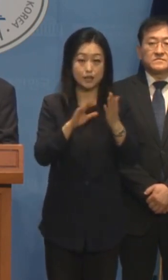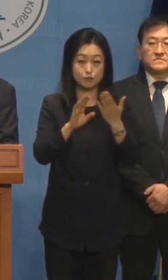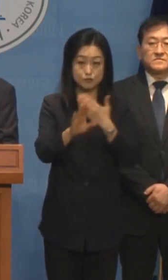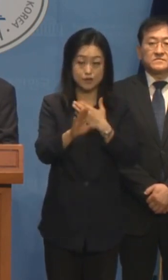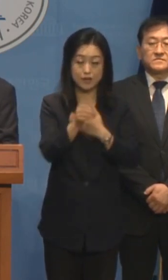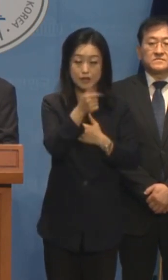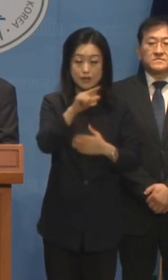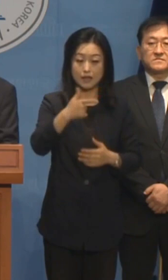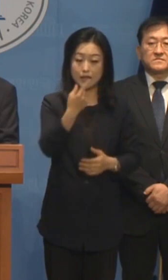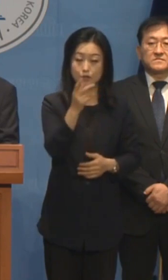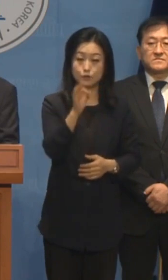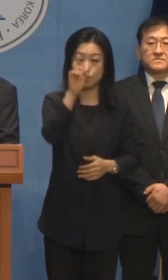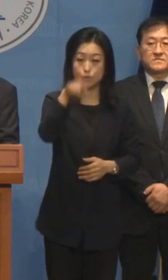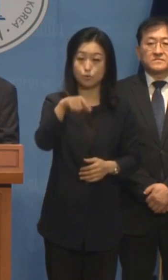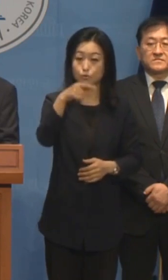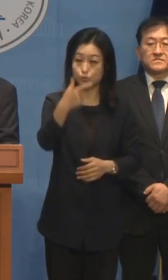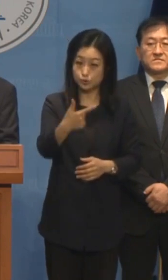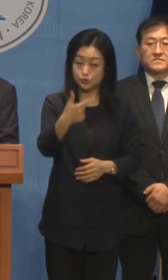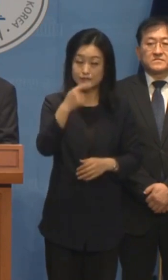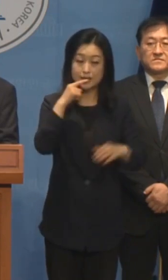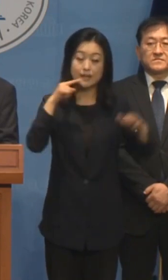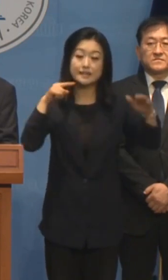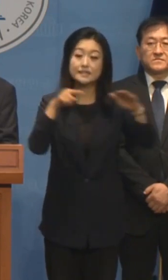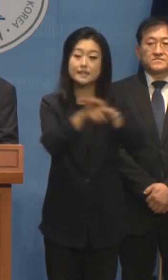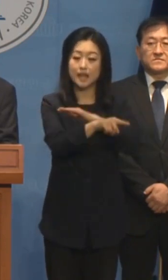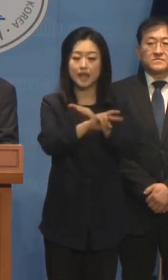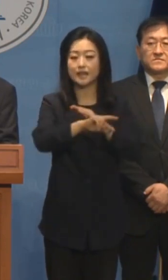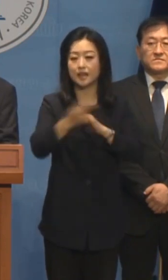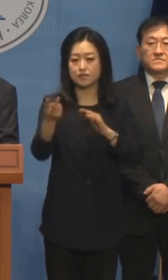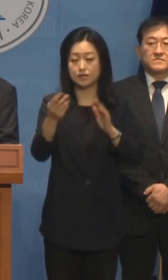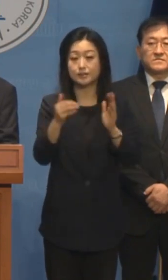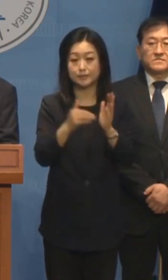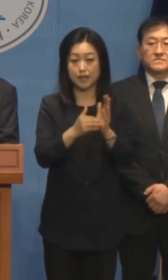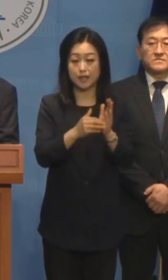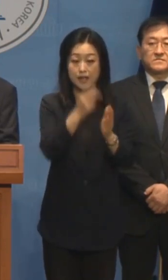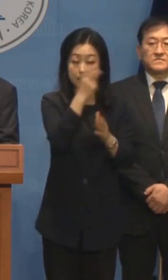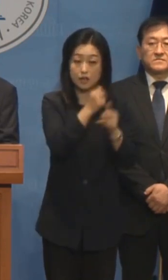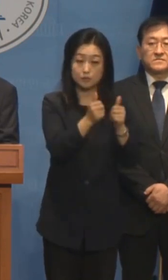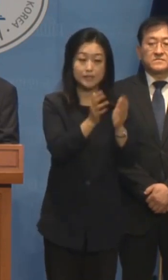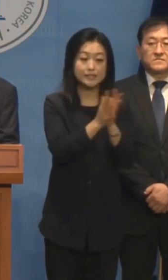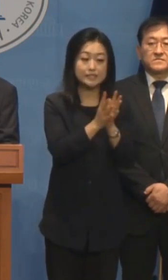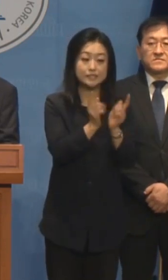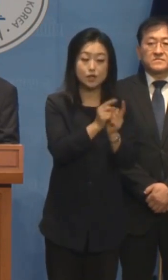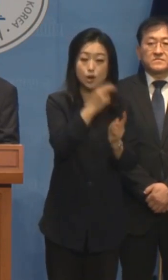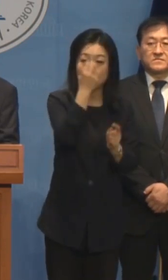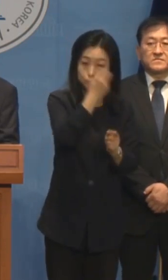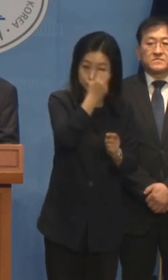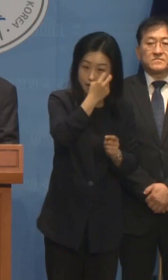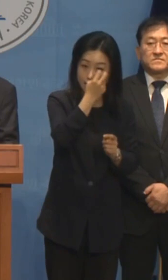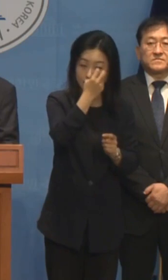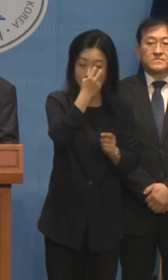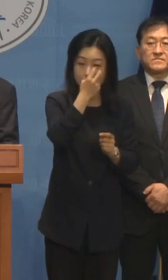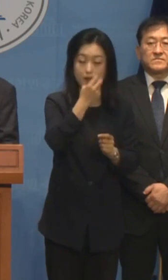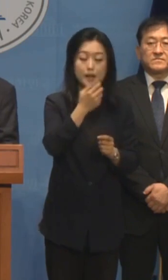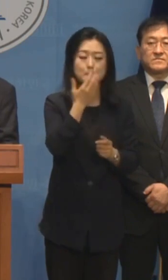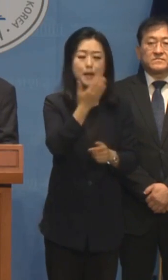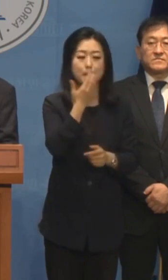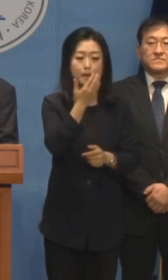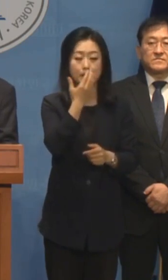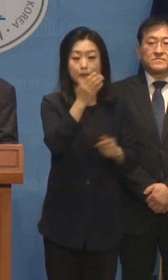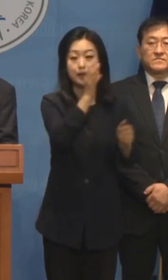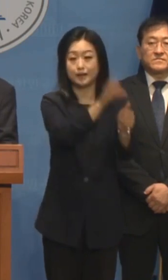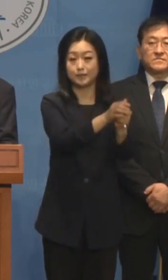한동훈 법무장관은 시행령을 개정하여 검찰 직접수사 범위를 무한정으로